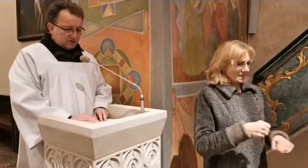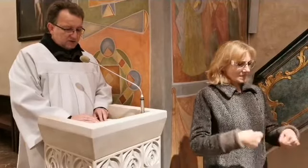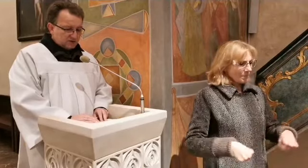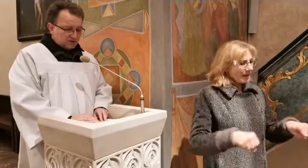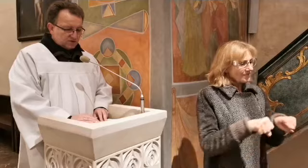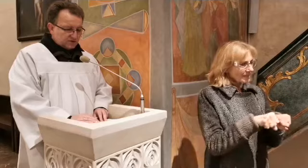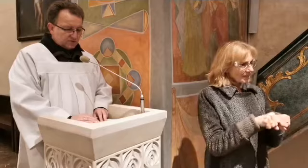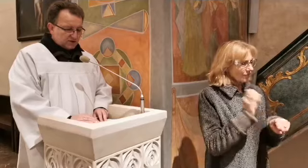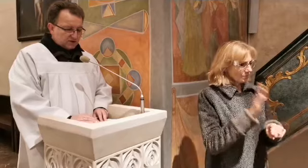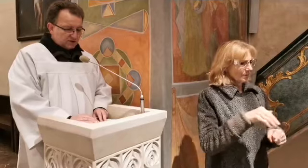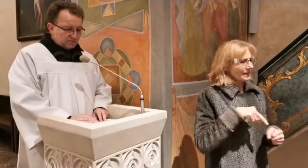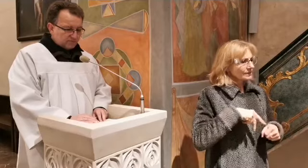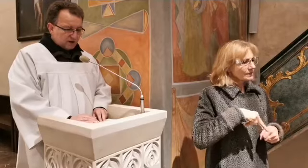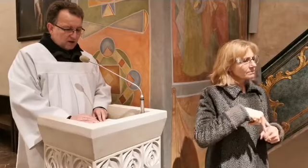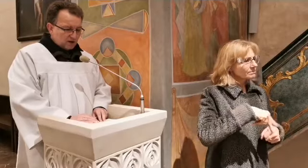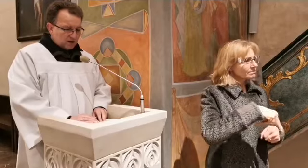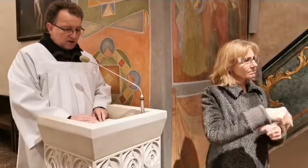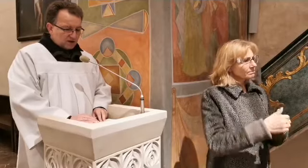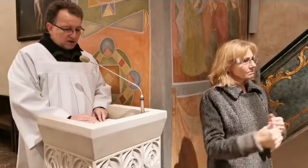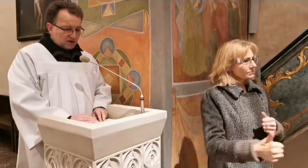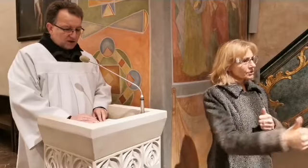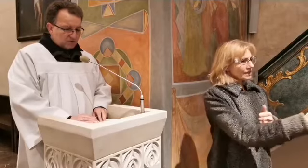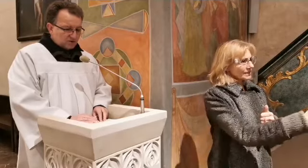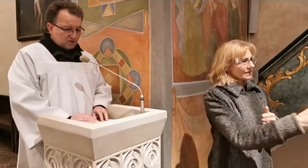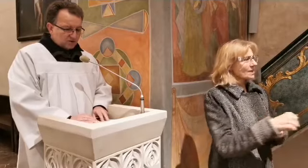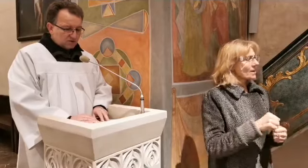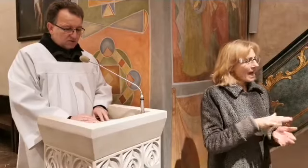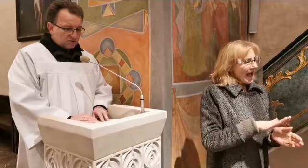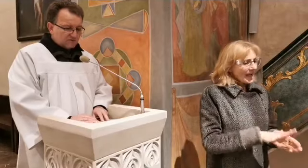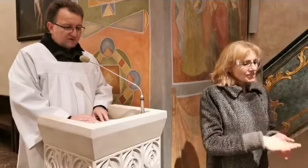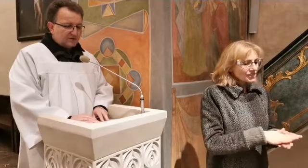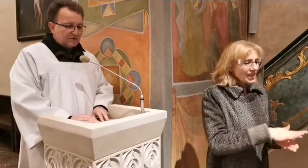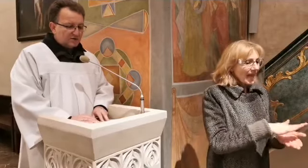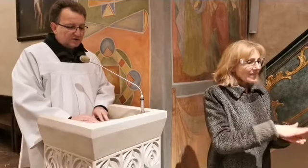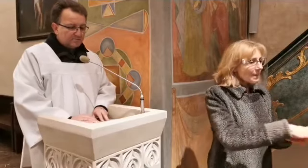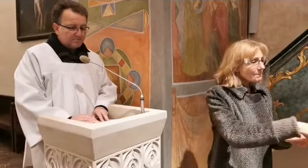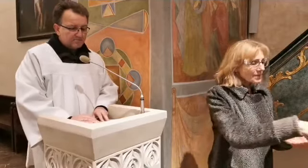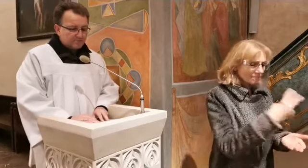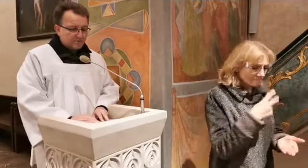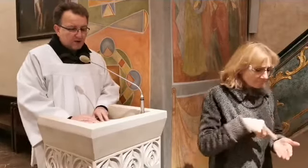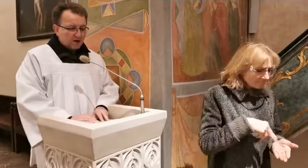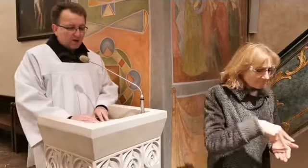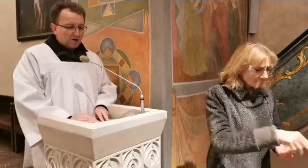Sprawiedliwość będzie kroczyć przed nim, a śladami jego kroków zbawienie.